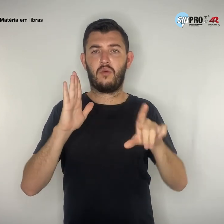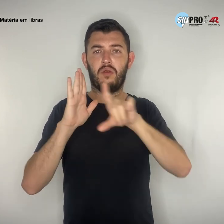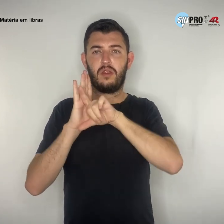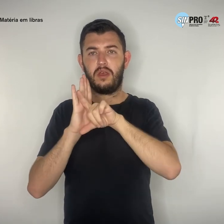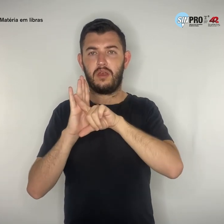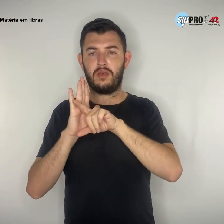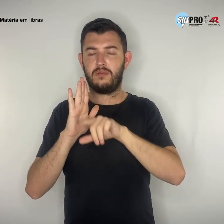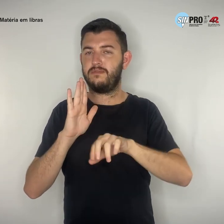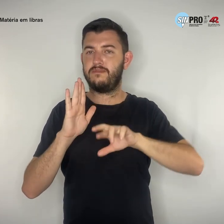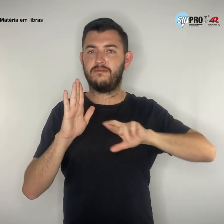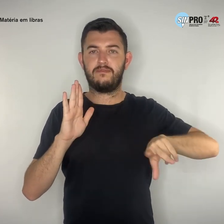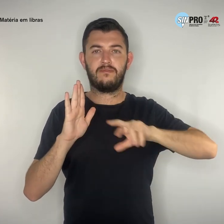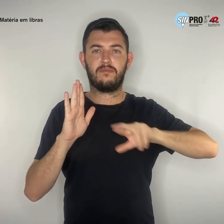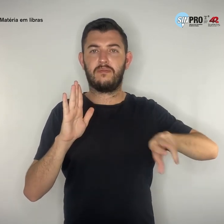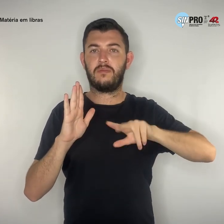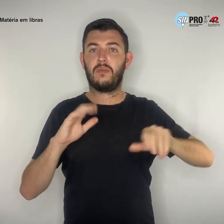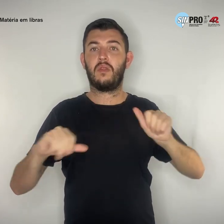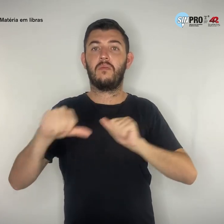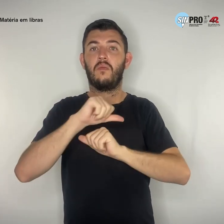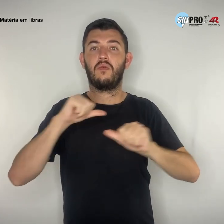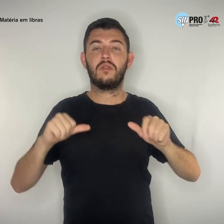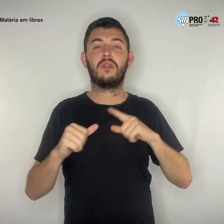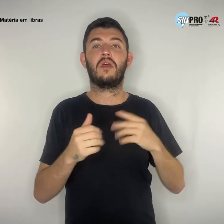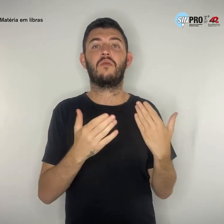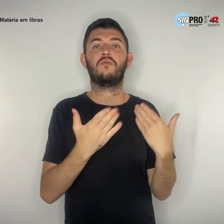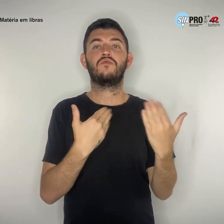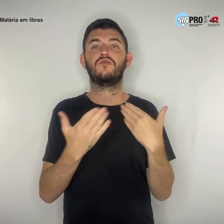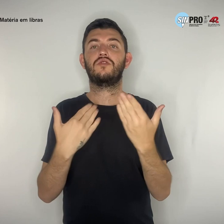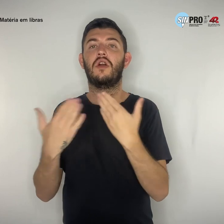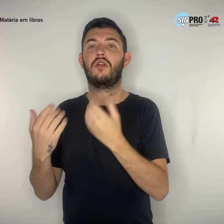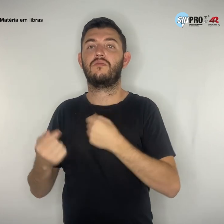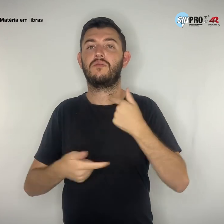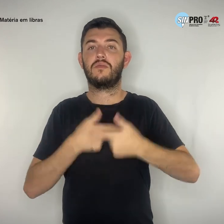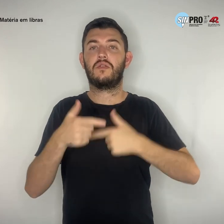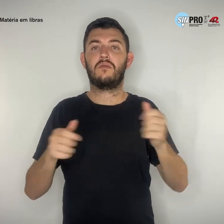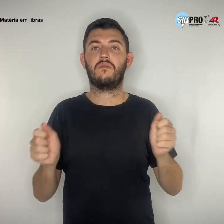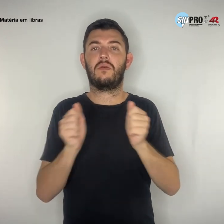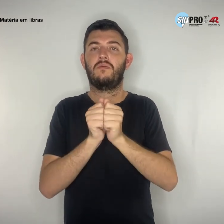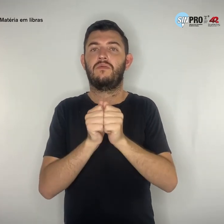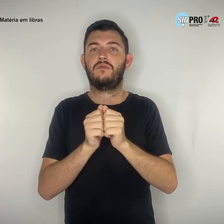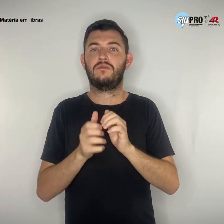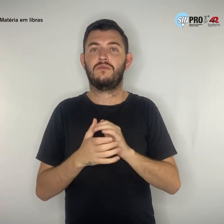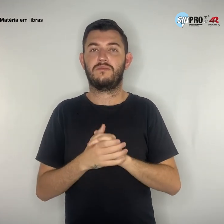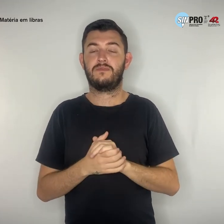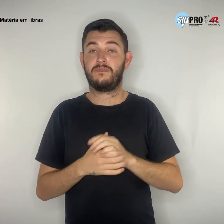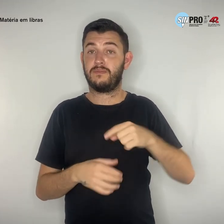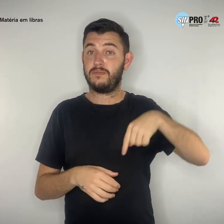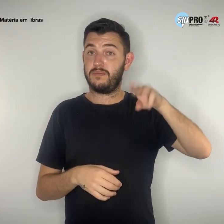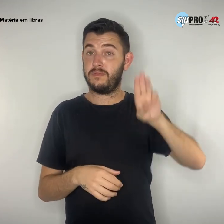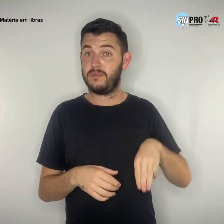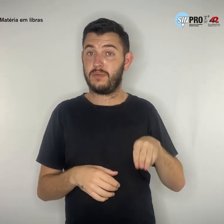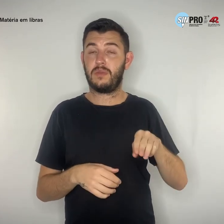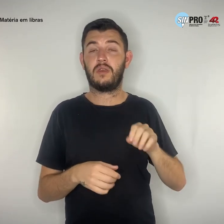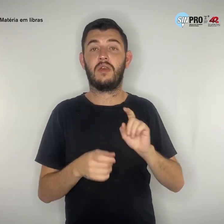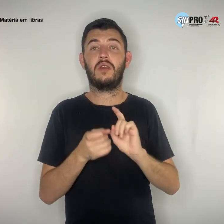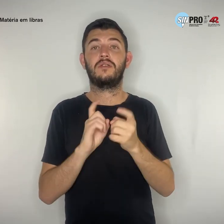Se muda com diálogo, com construção. Quem executa a política do